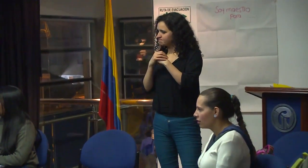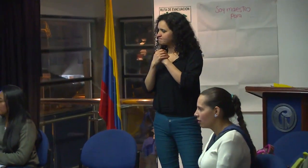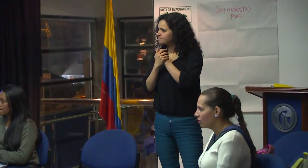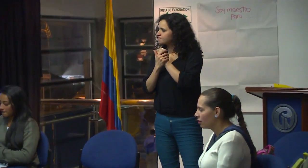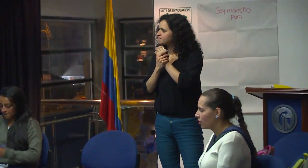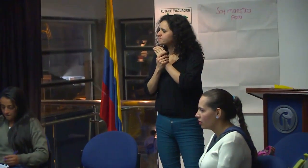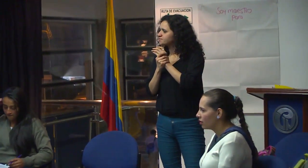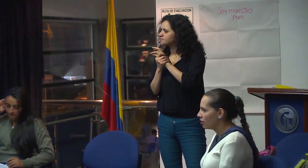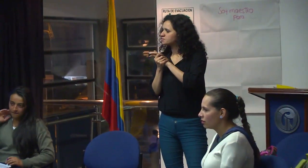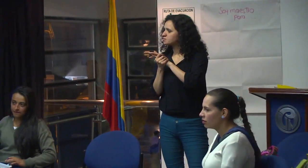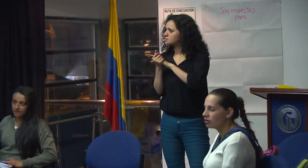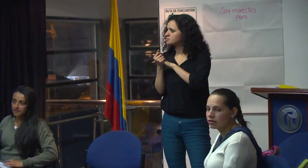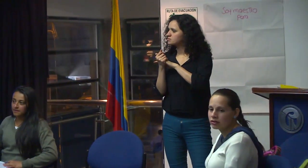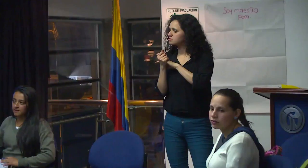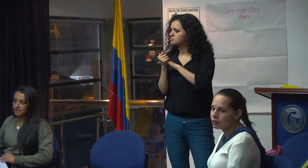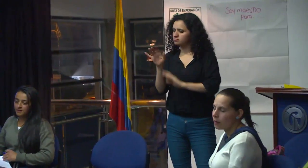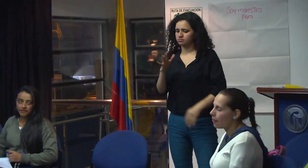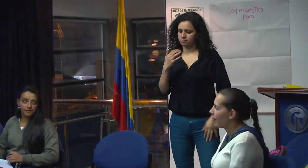El otro,